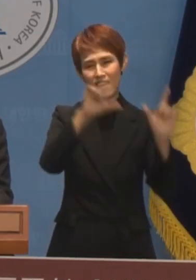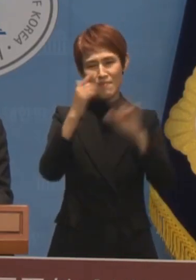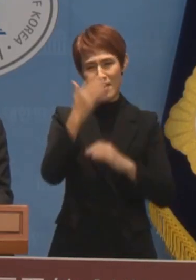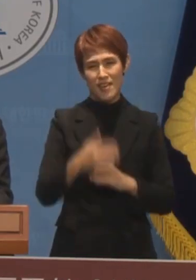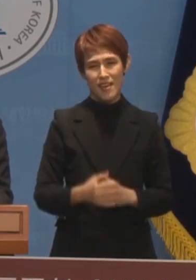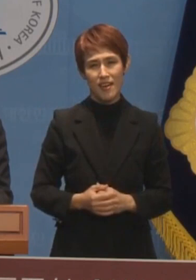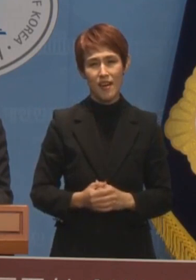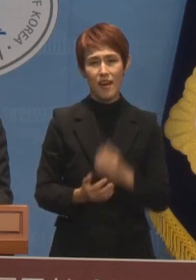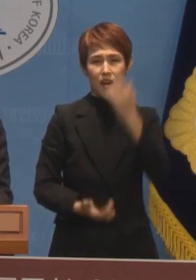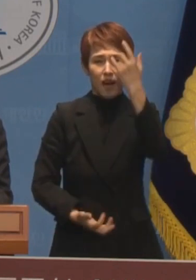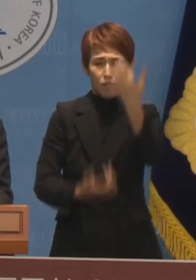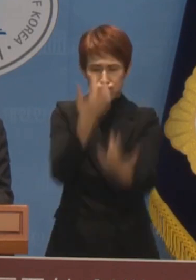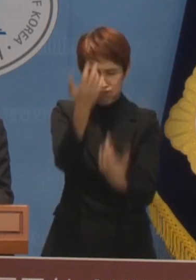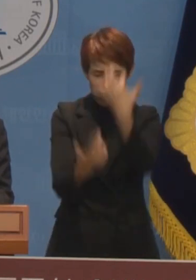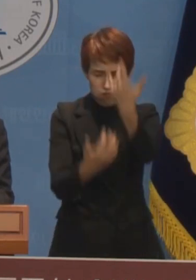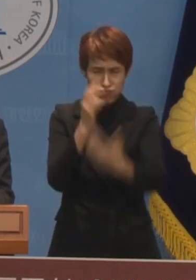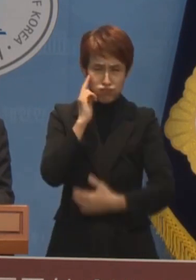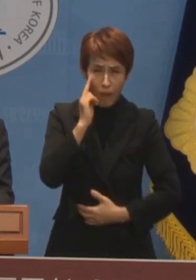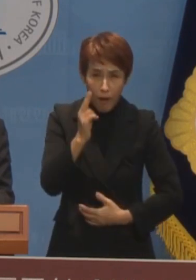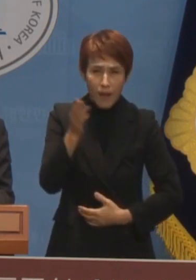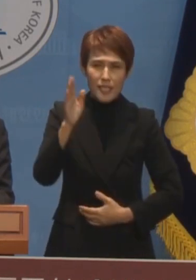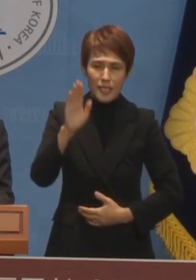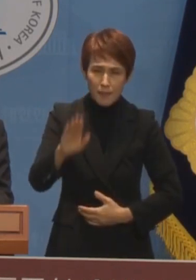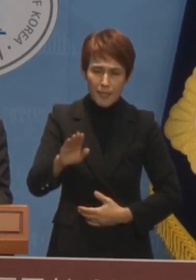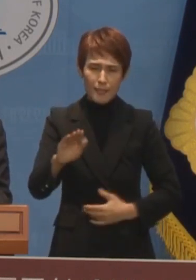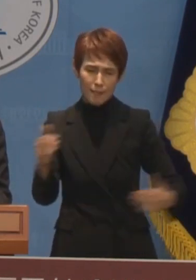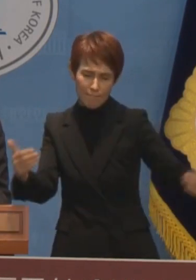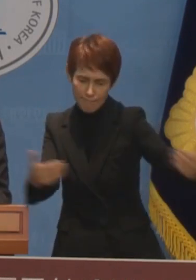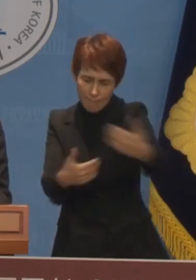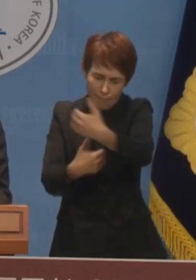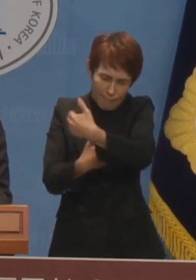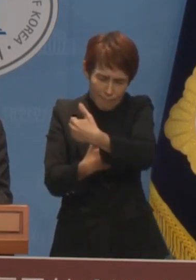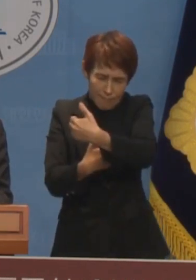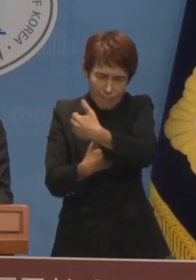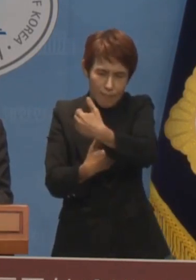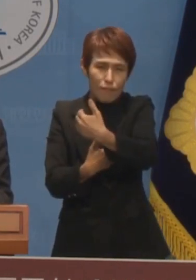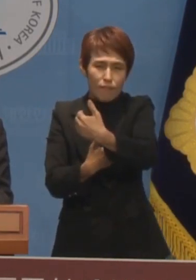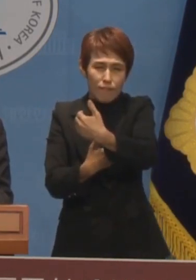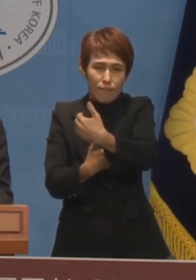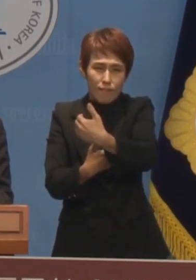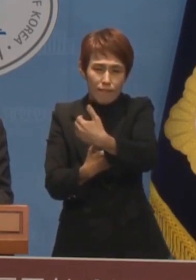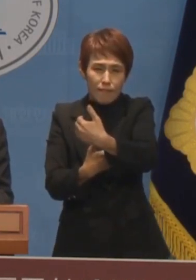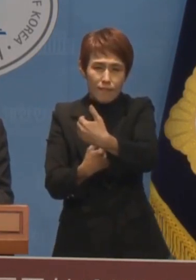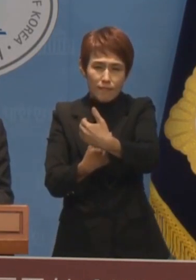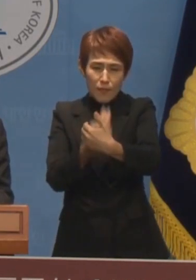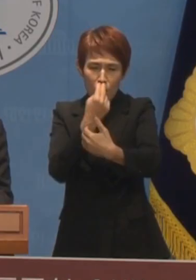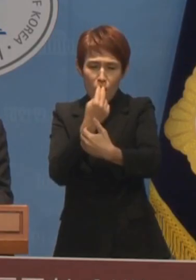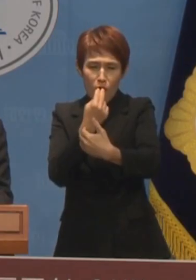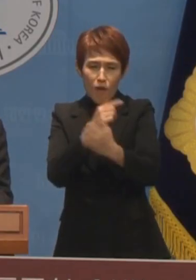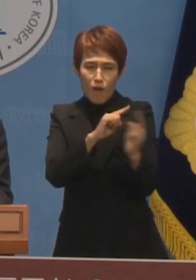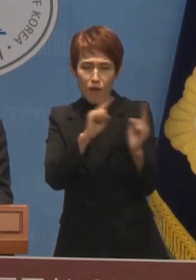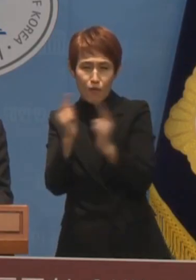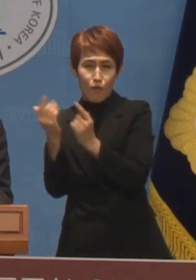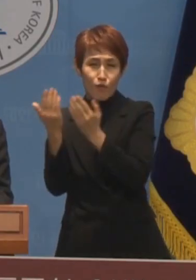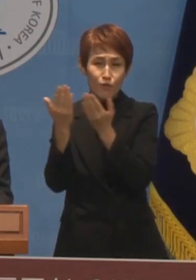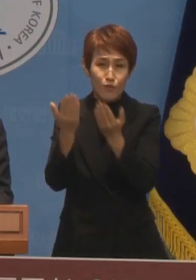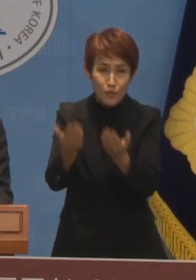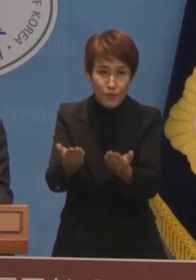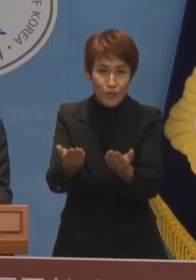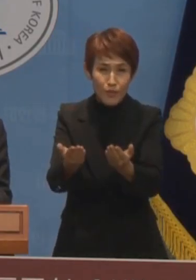하염 앞에서도 소중한 생명을 감싸 안으며 꺼져가던 생명의 불씨조차 다시